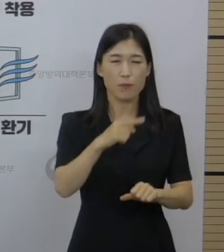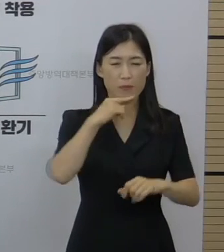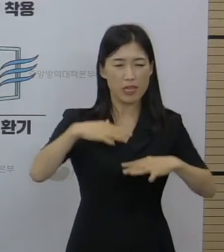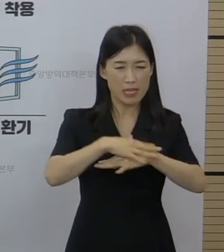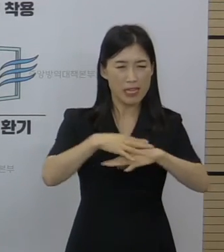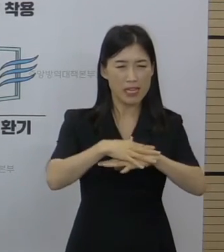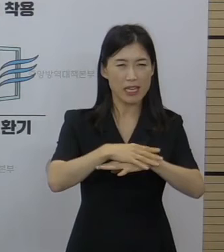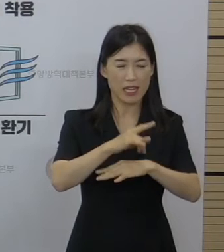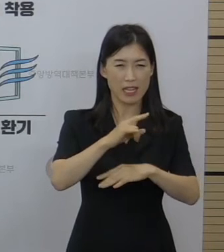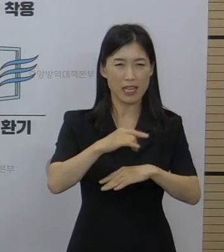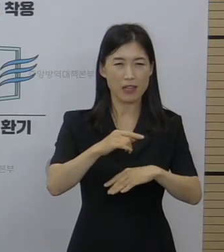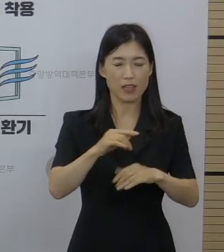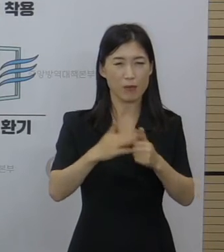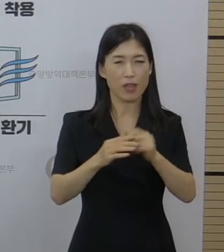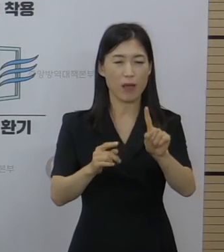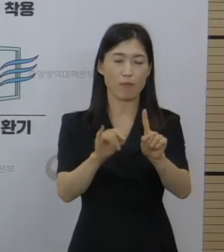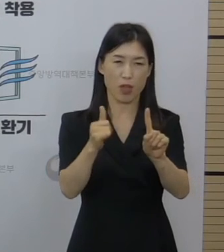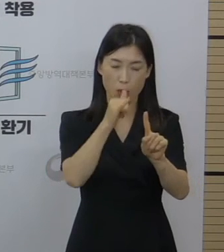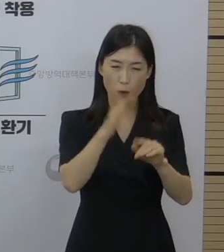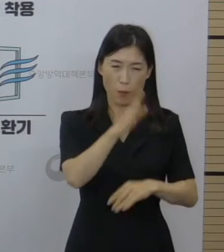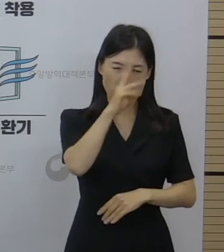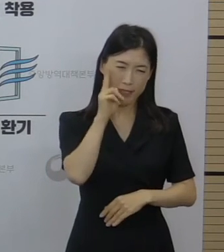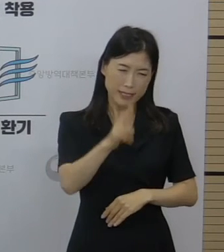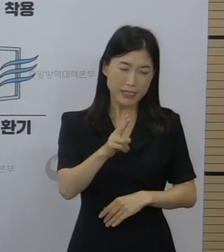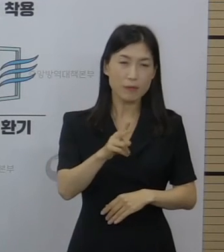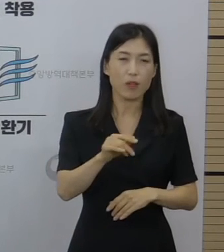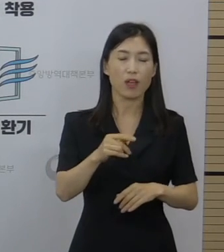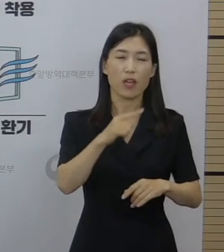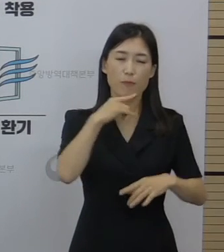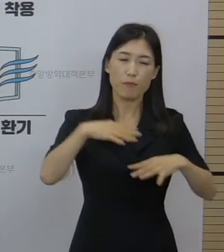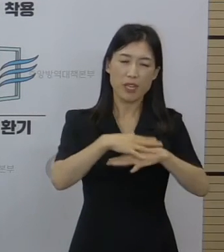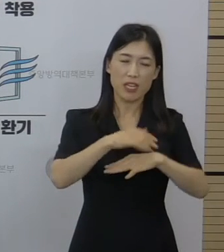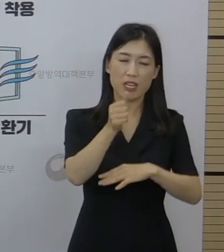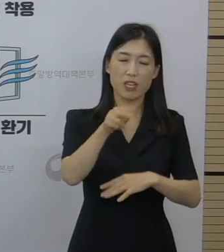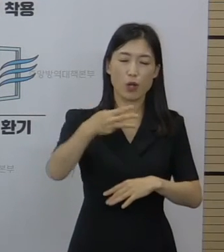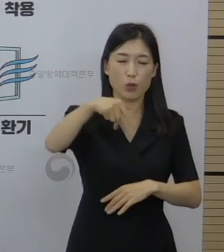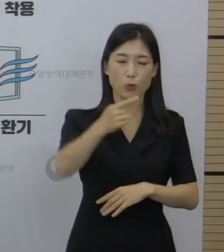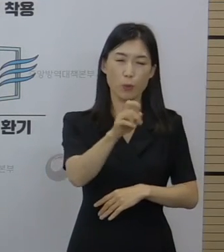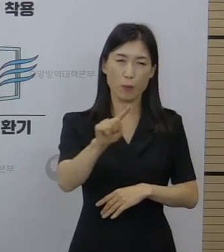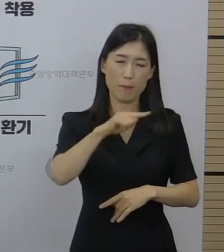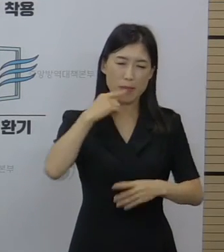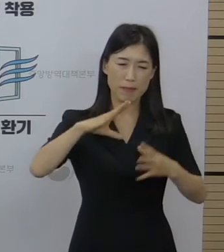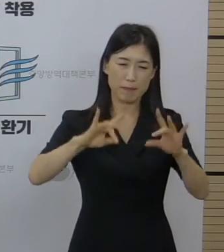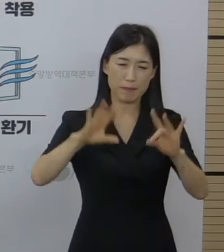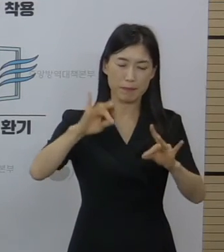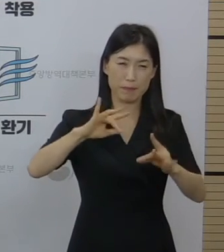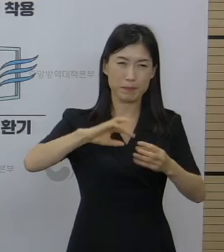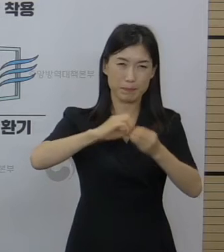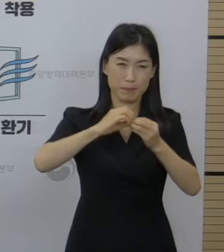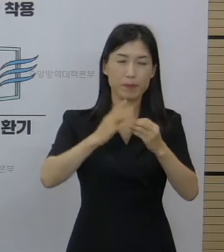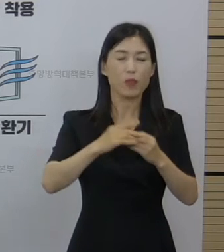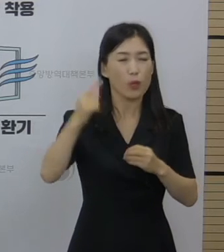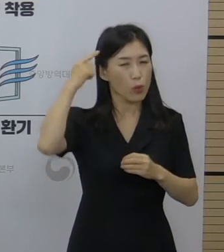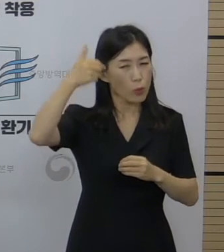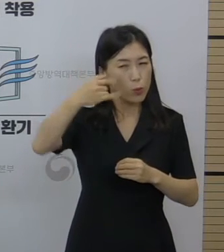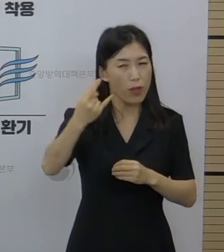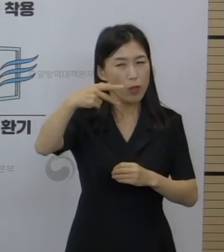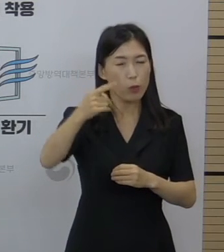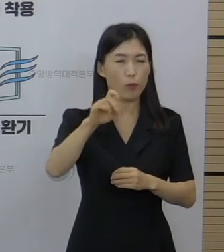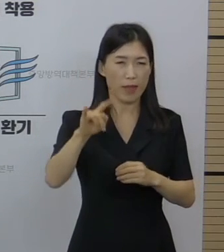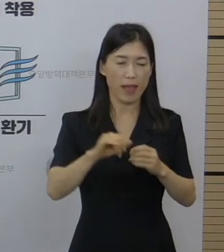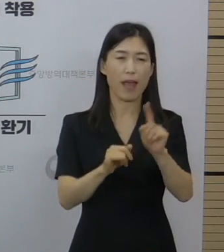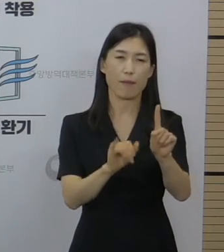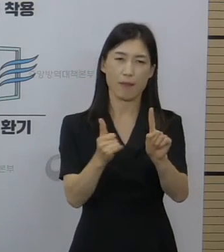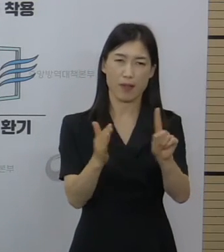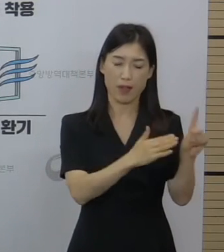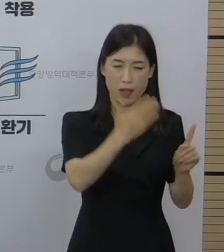감소성 혈전증 1명이었고 중증으로는 혈소판 감소성 혈전증 2명과 뇌동맥 혈전증 1명